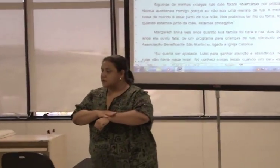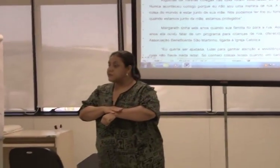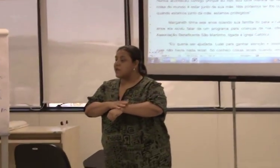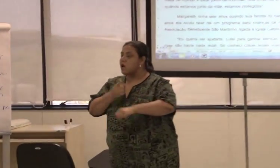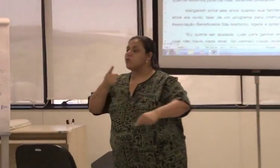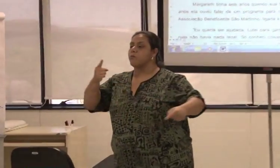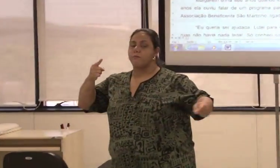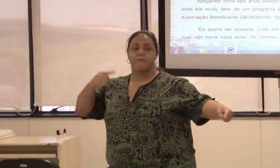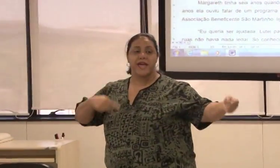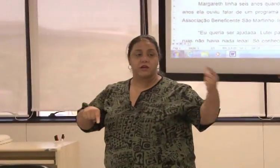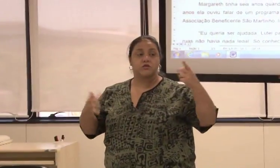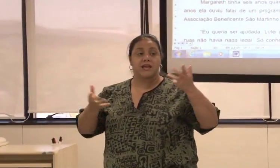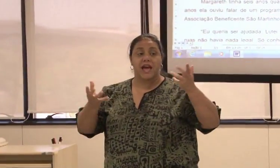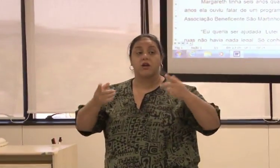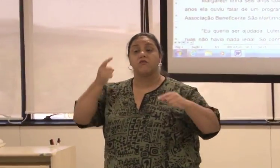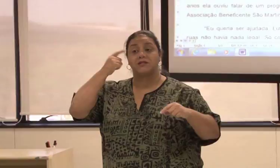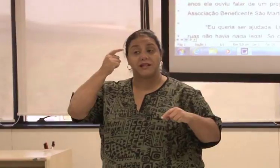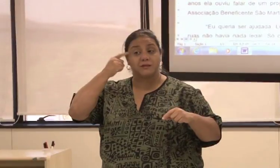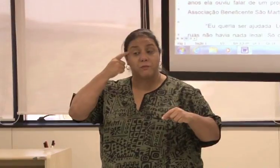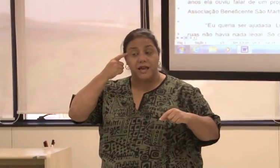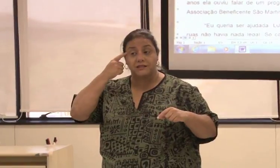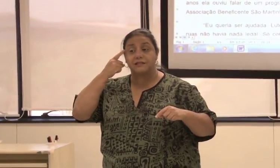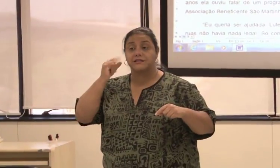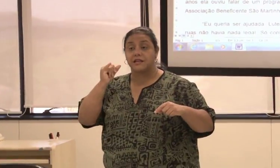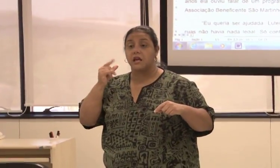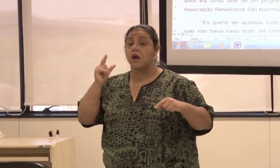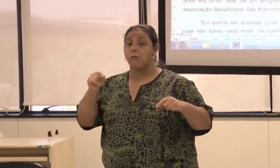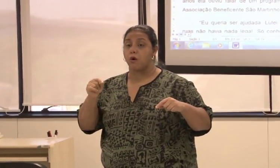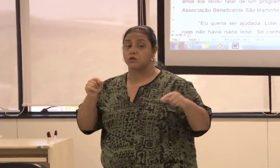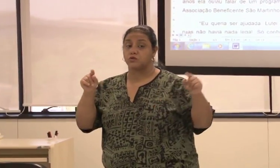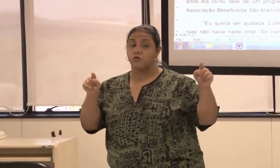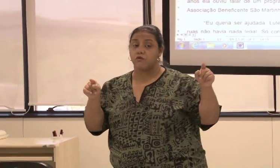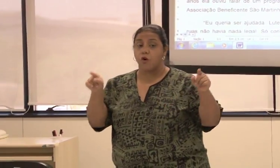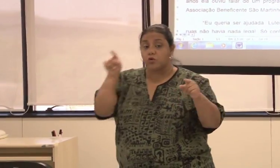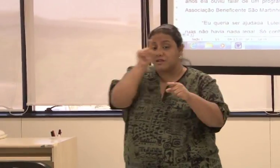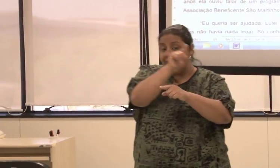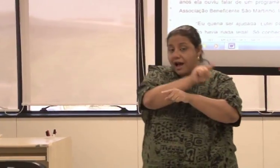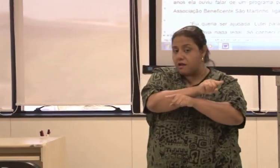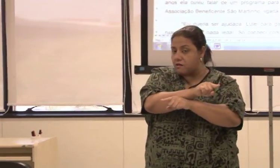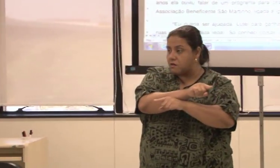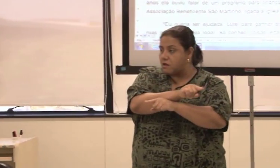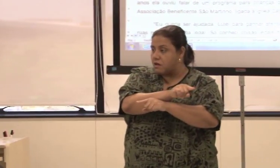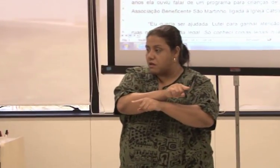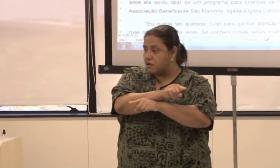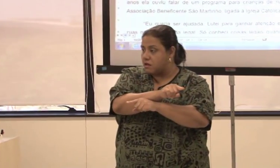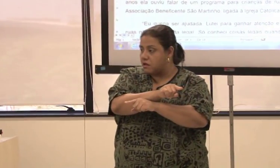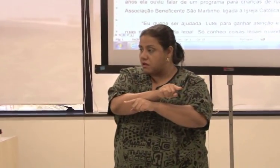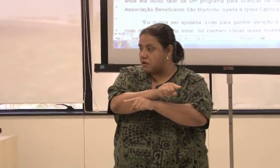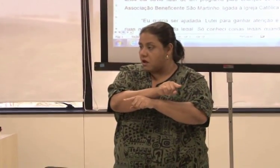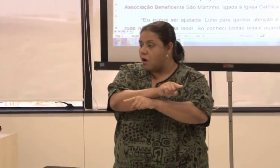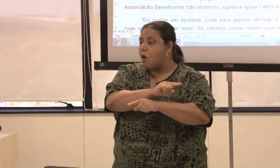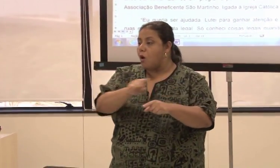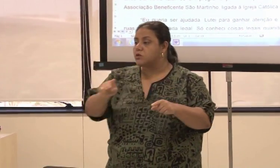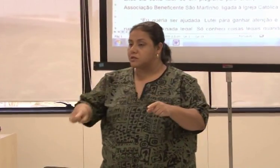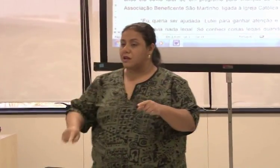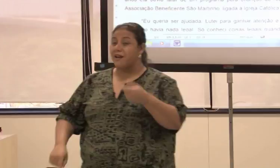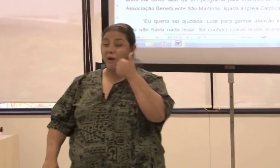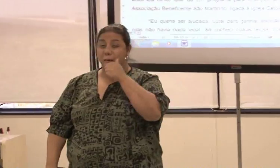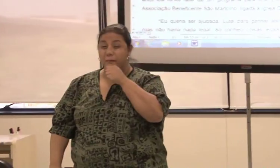Se eu penso e quero que vocês pensem se eu posso voltar ou se,